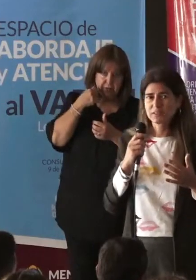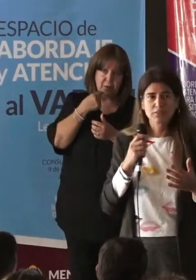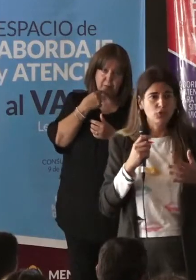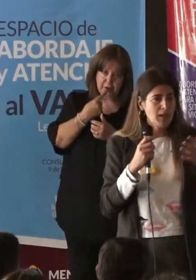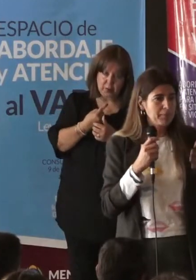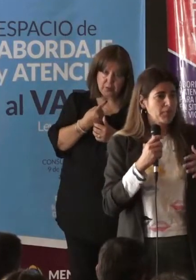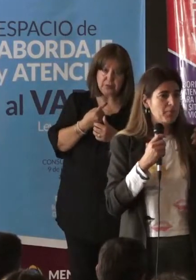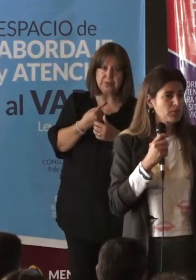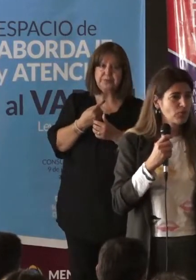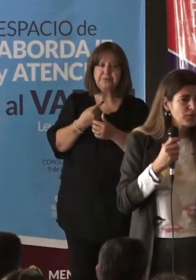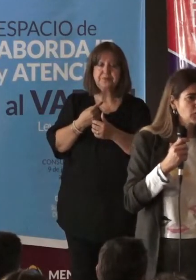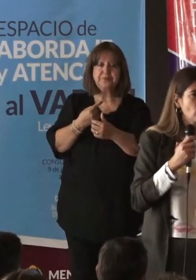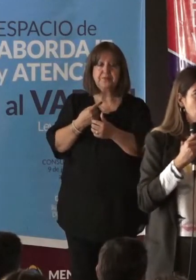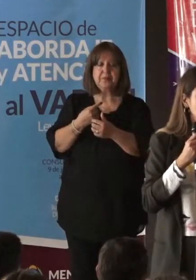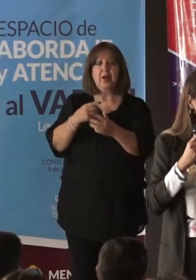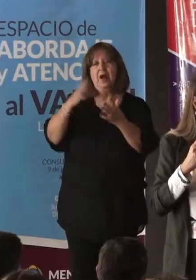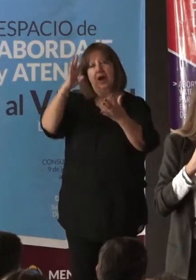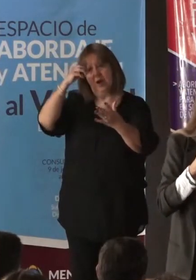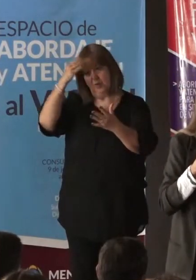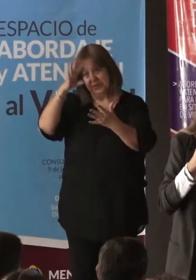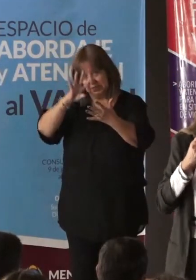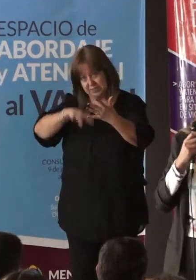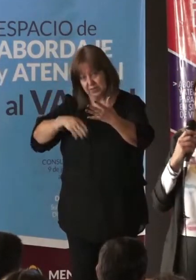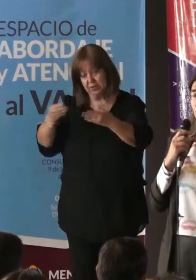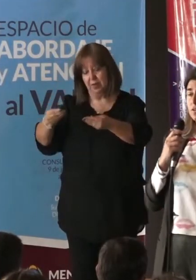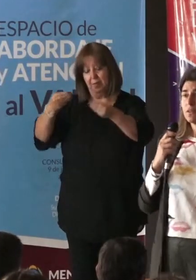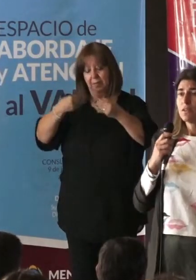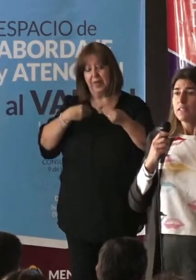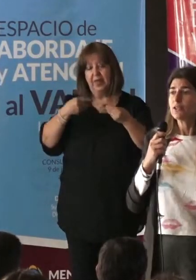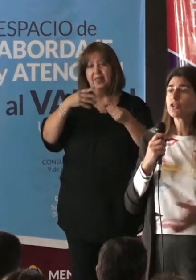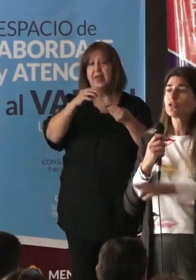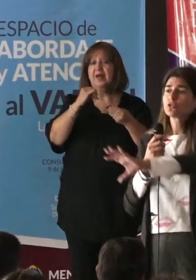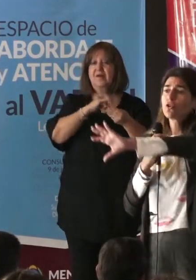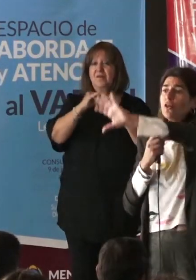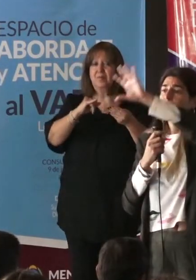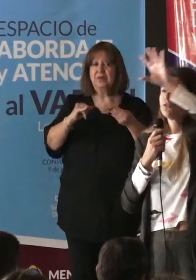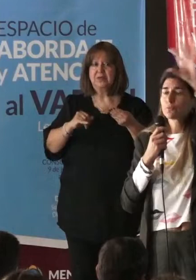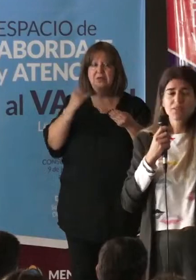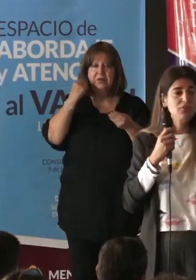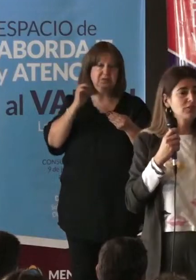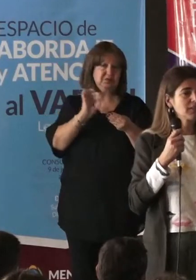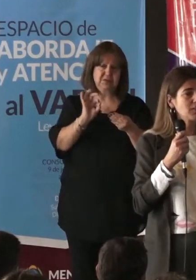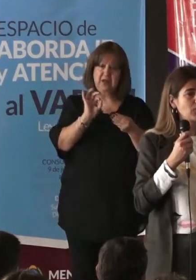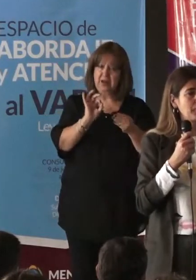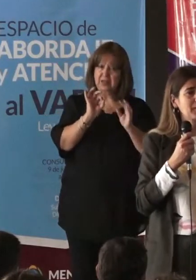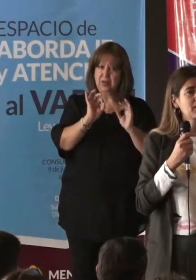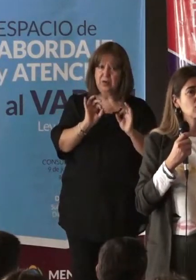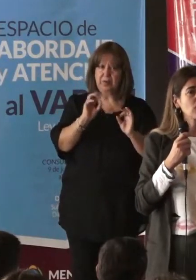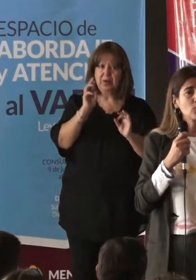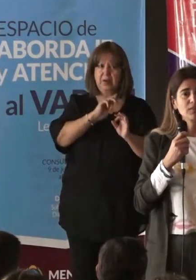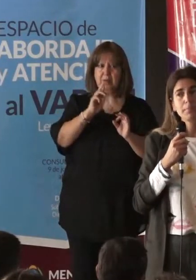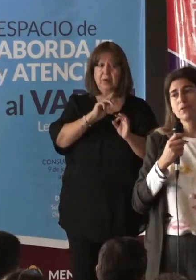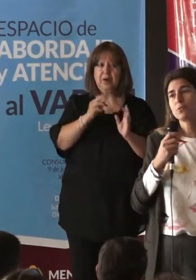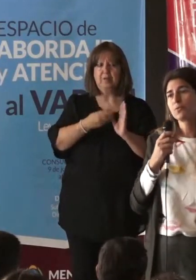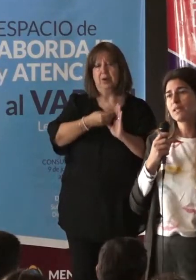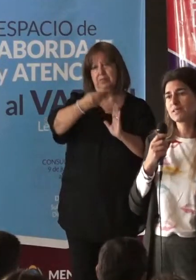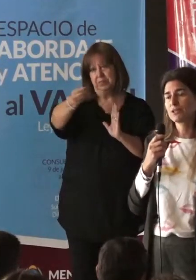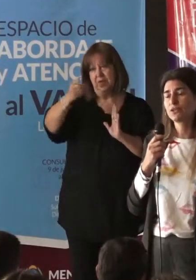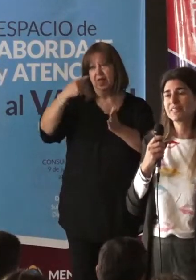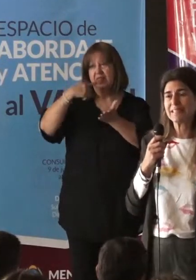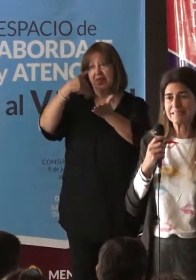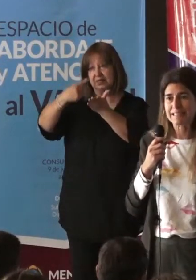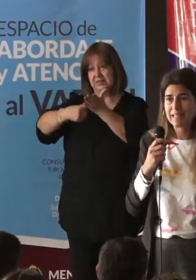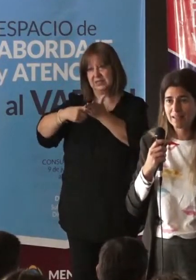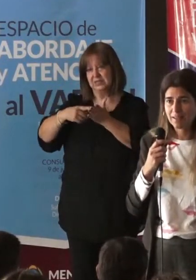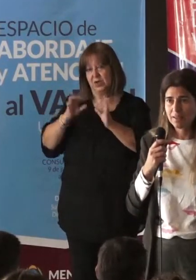digo porque es informal, pero me manda un oficio y me requiere la información, y yo tengo toda la información de esa mujer para que el juez o jueza pueda tomar una